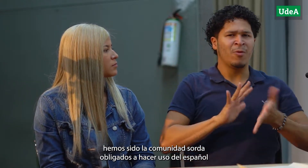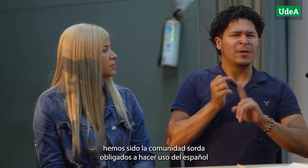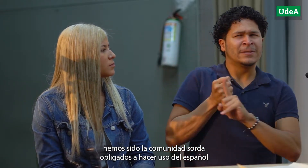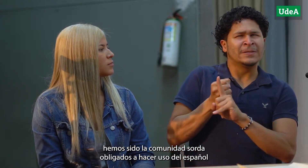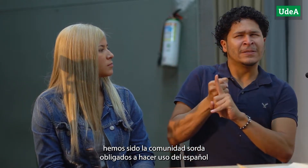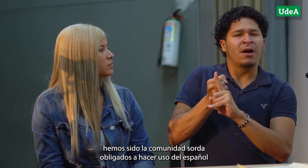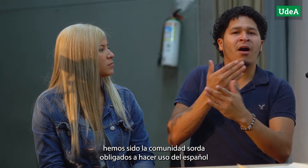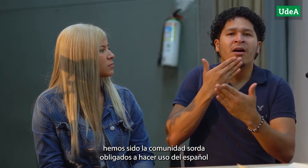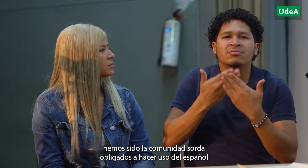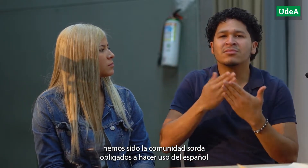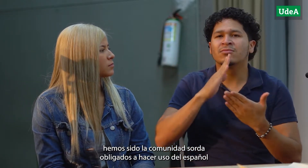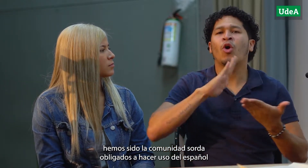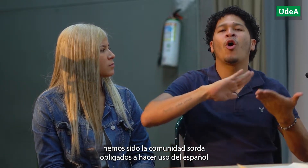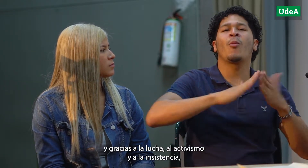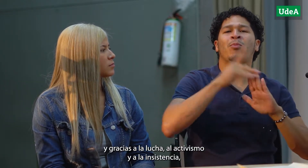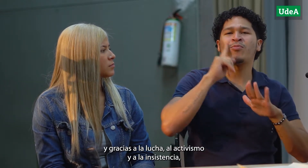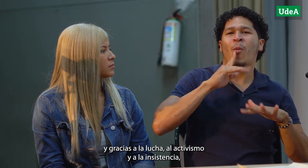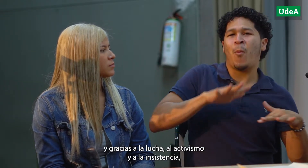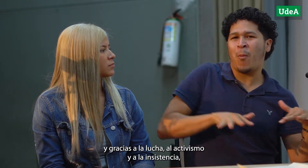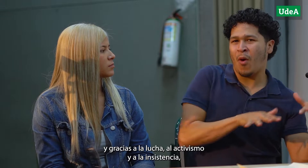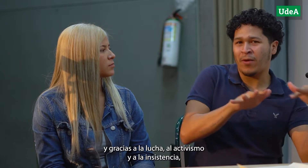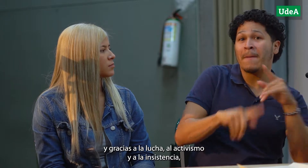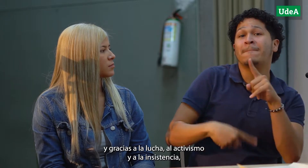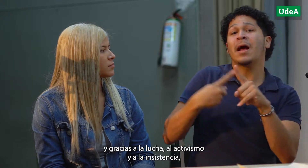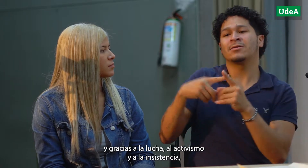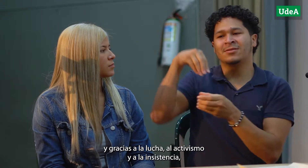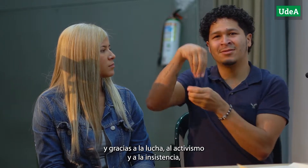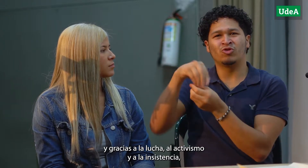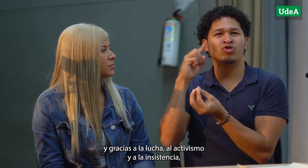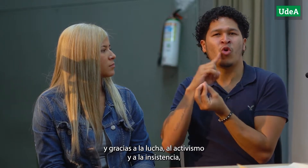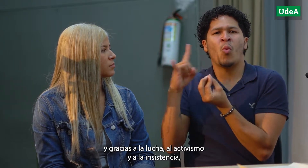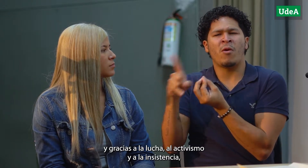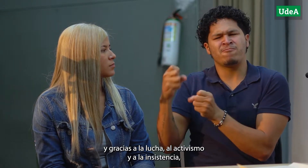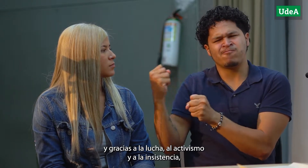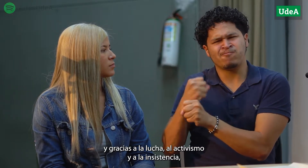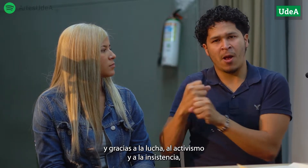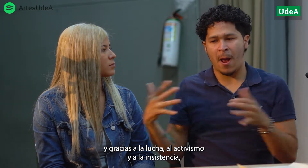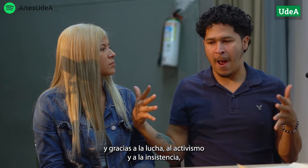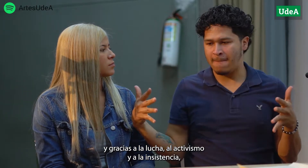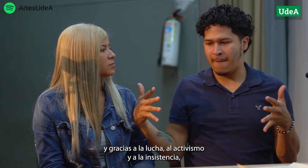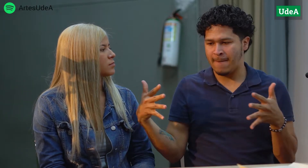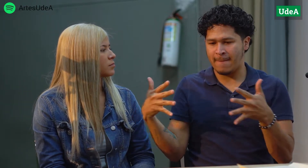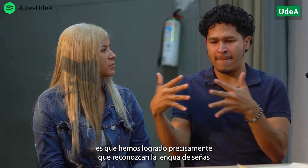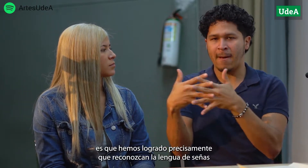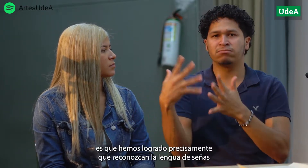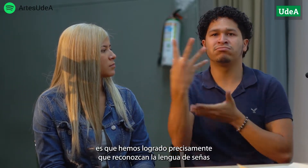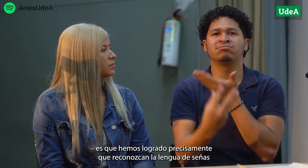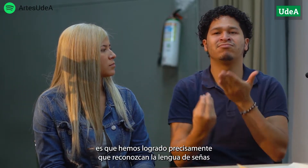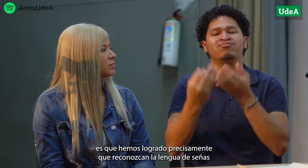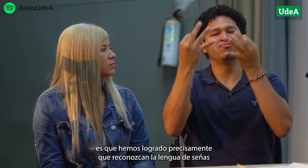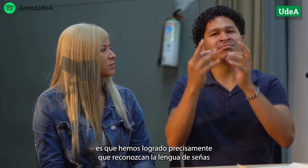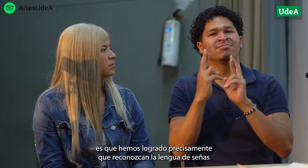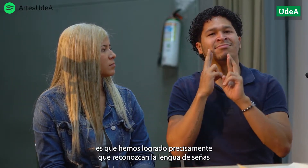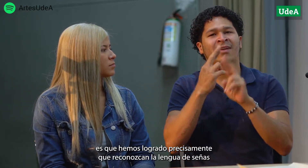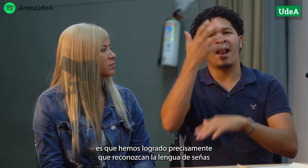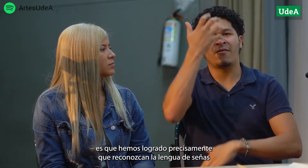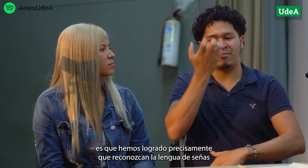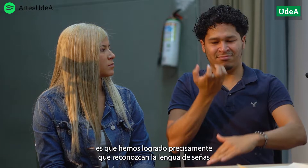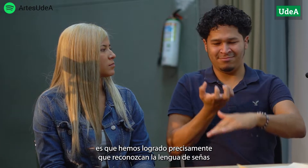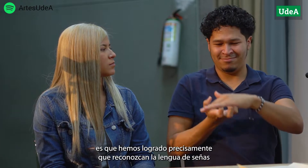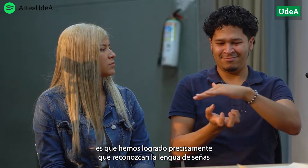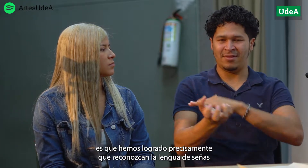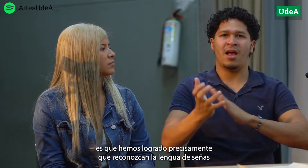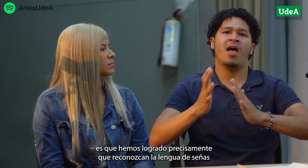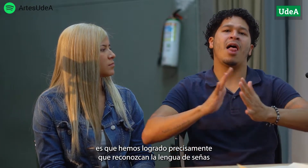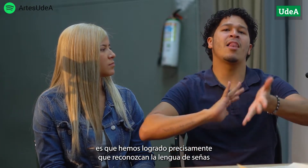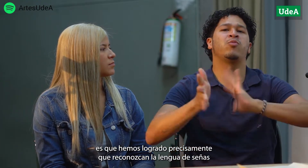sorda obligados a hacer uso del español, y gracias a la lucha, al activismo y a la insistencia es que hemos logrado precisamente